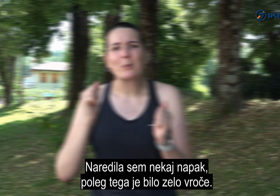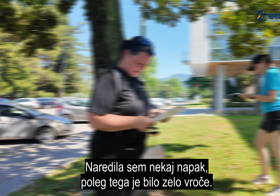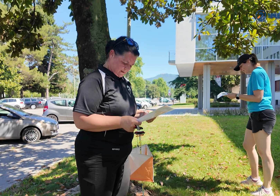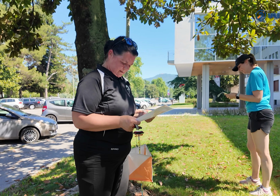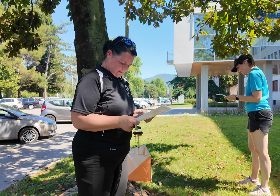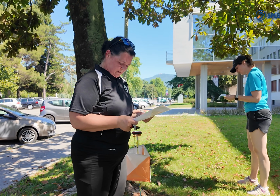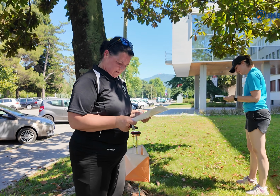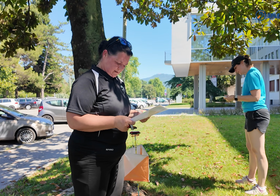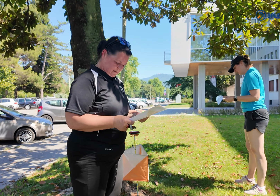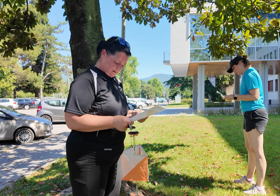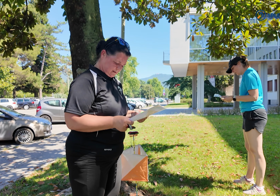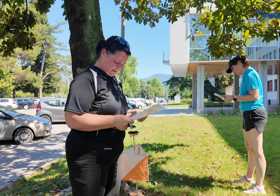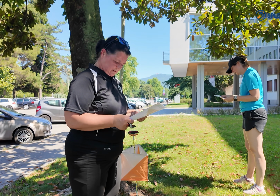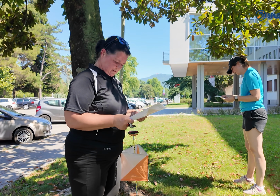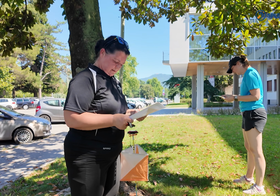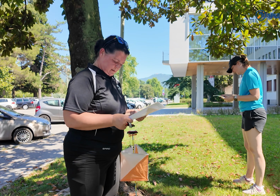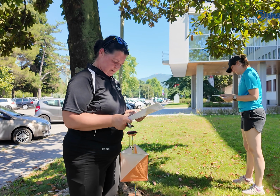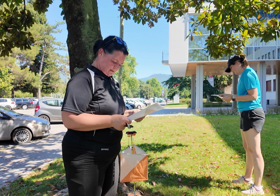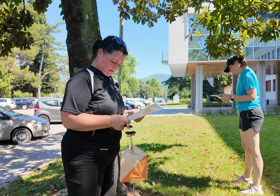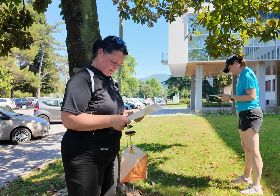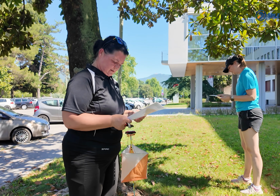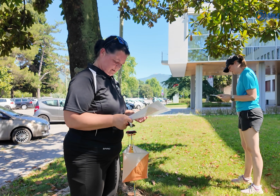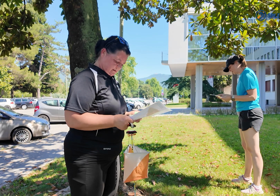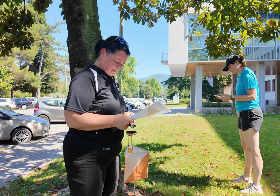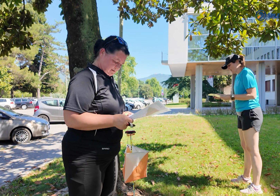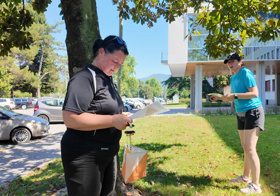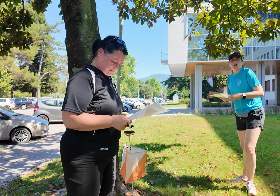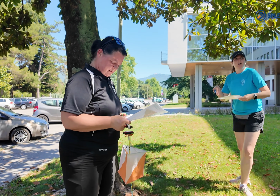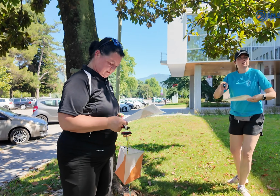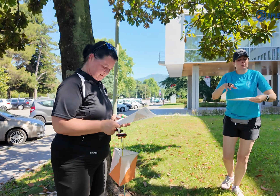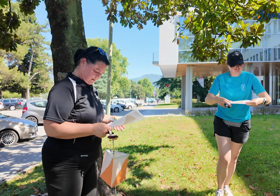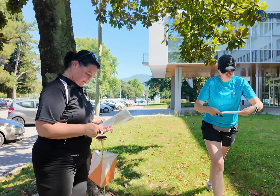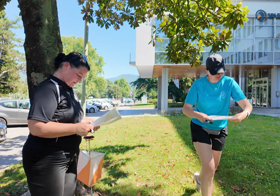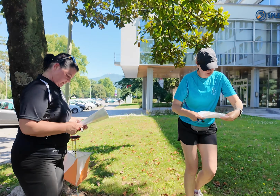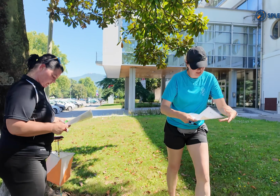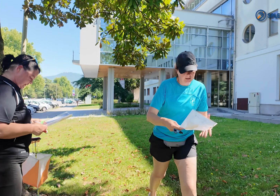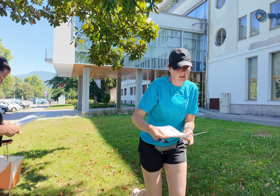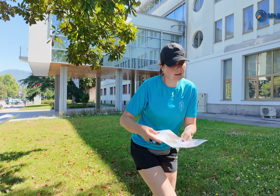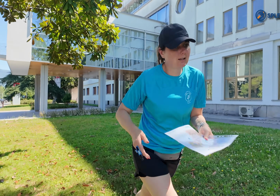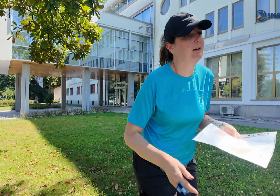hudega. Naredila sem nekaj napak, poleg tega je bilo zelo vroče.